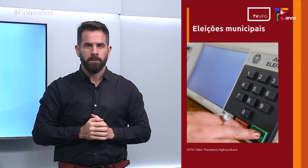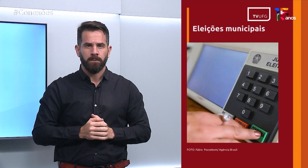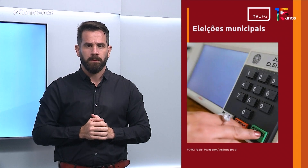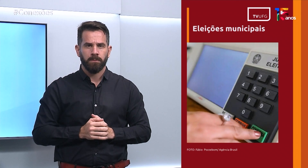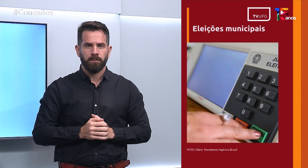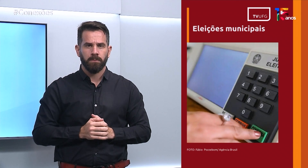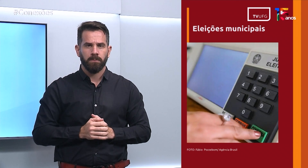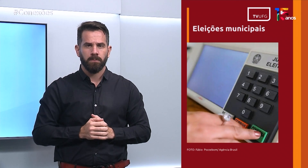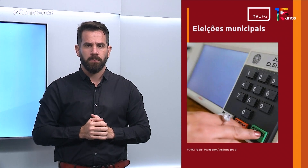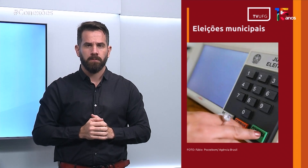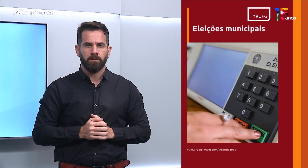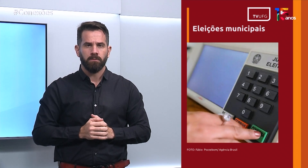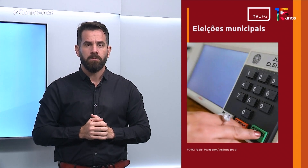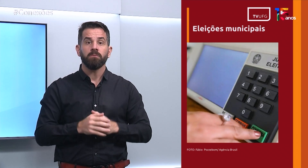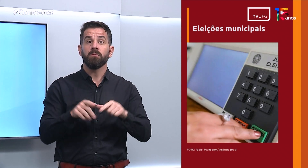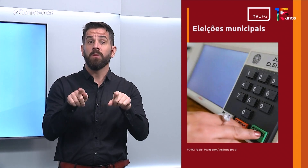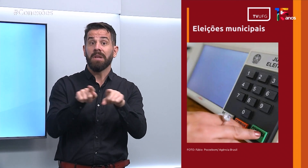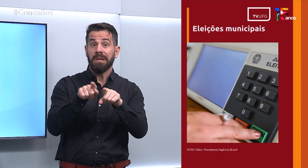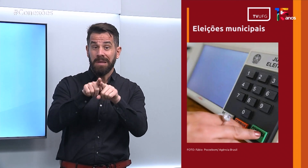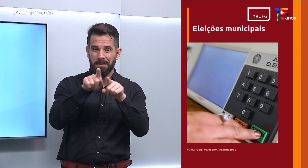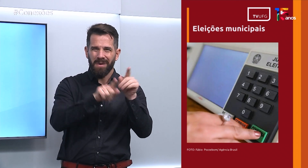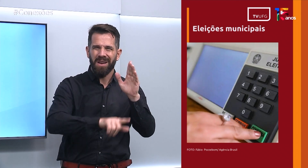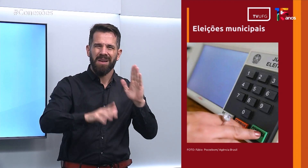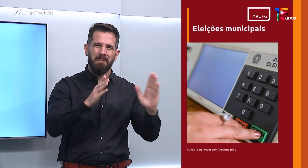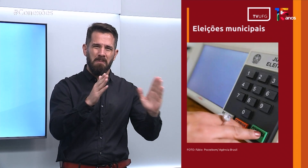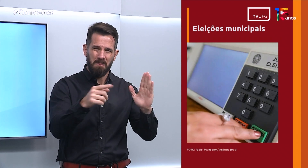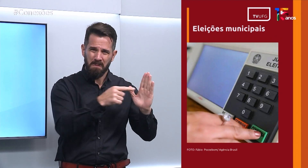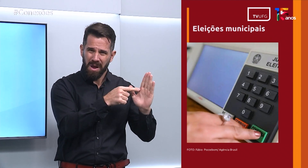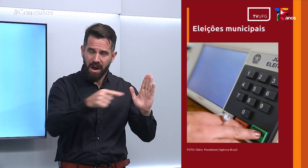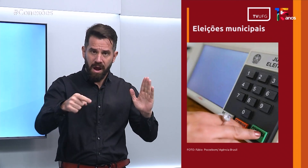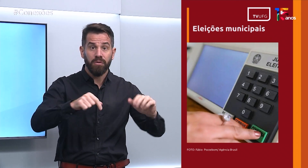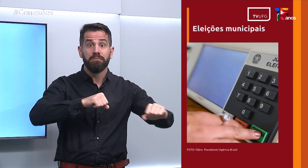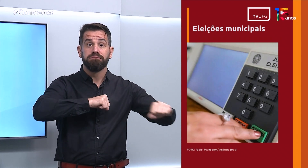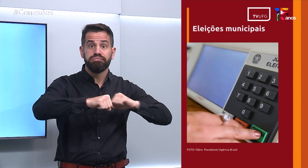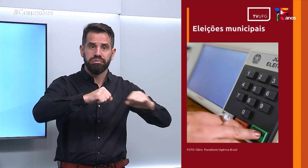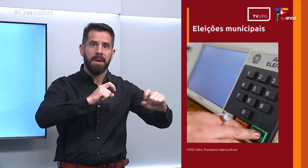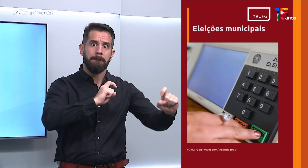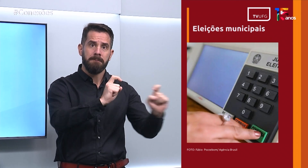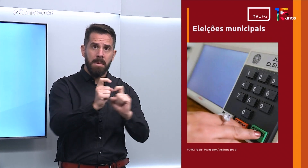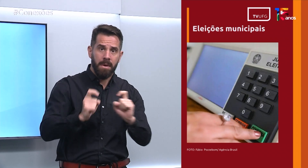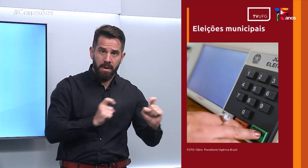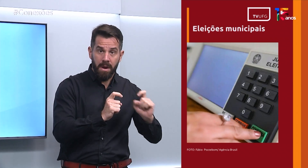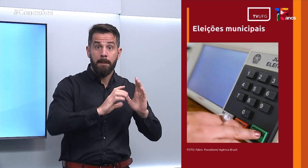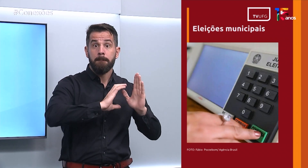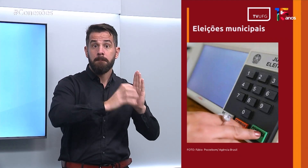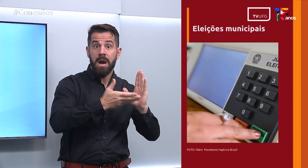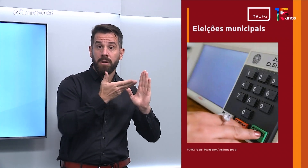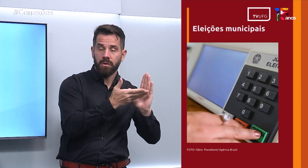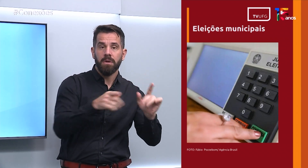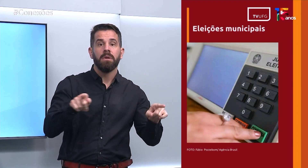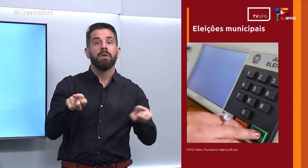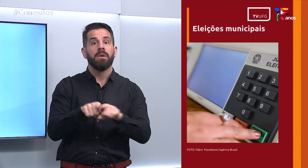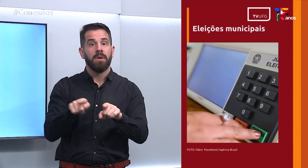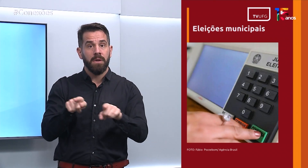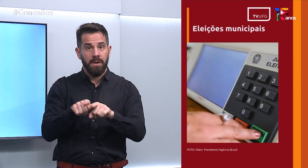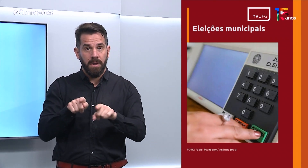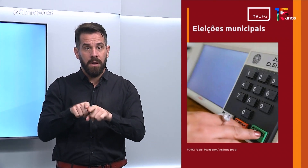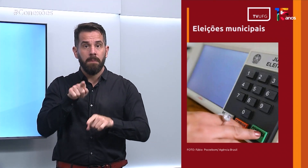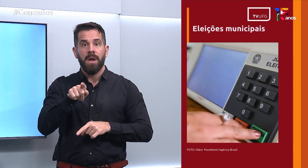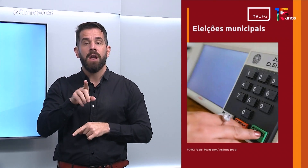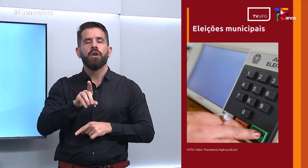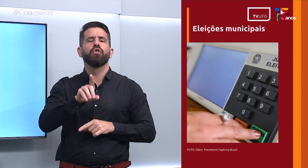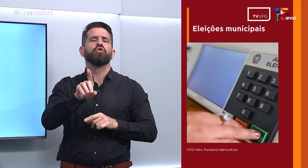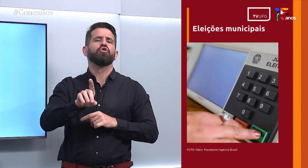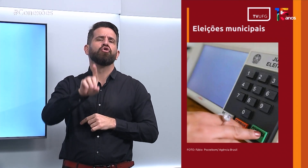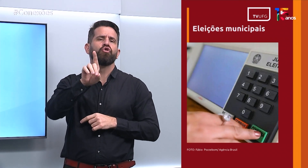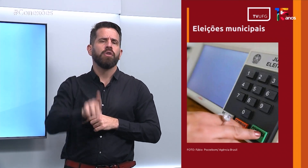Bom, além do prazo para as convenções partidárias, começou a valer também o direito de resposta,